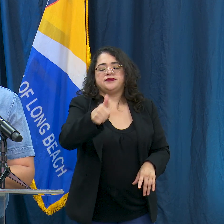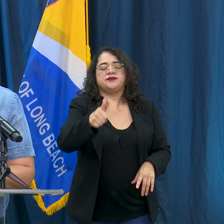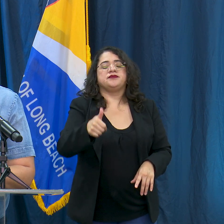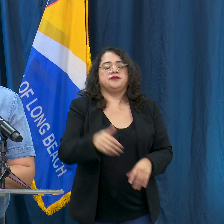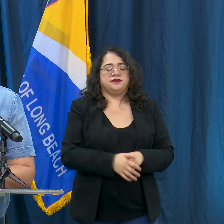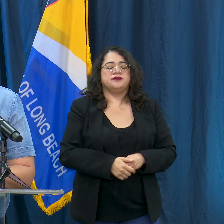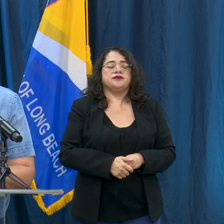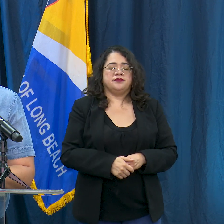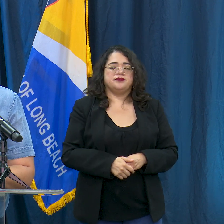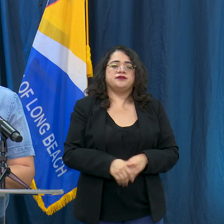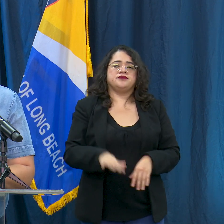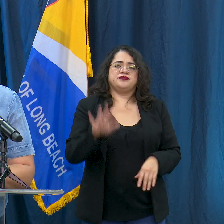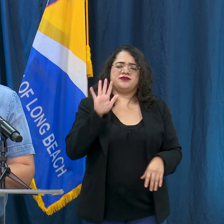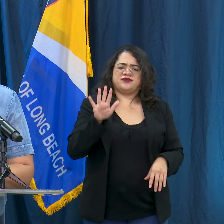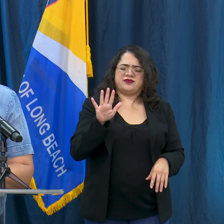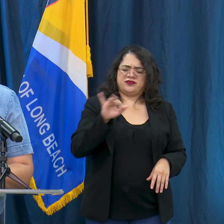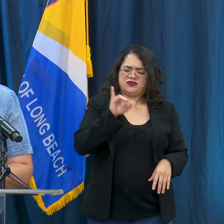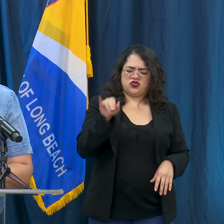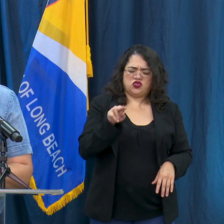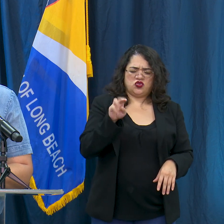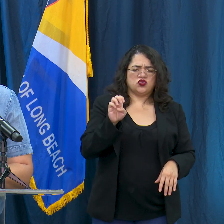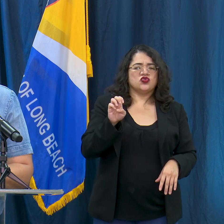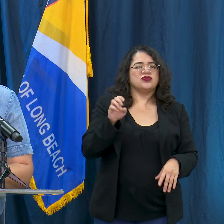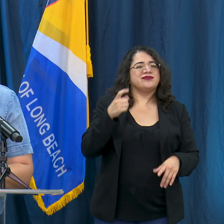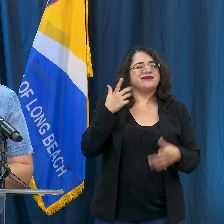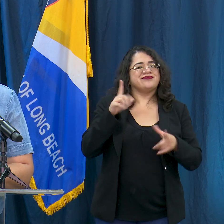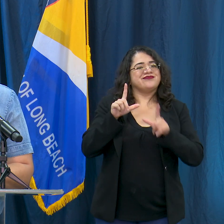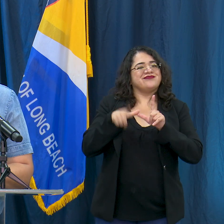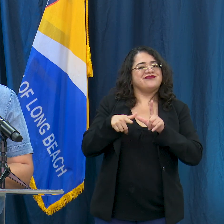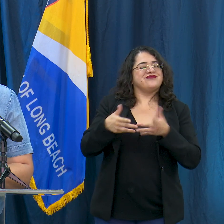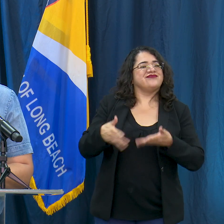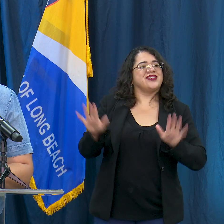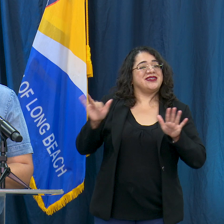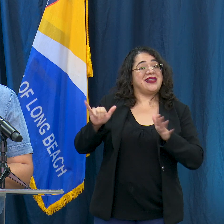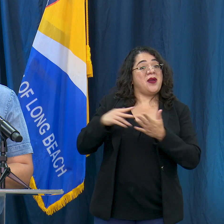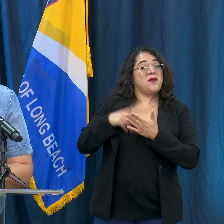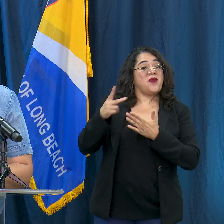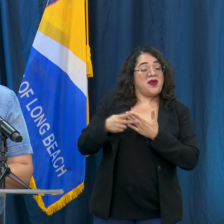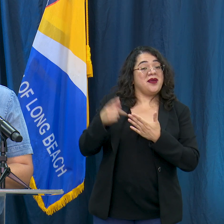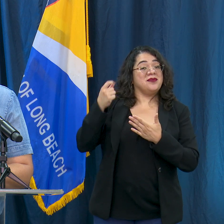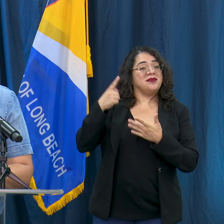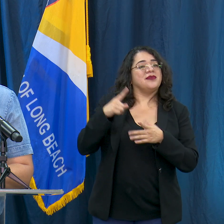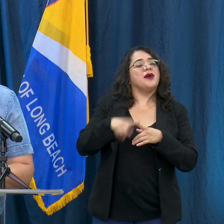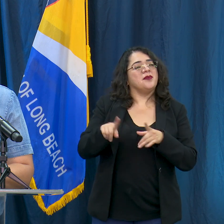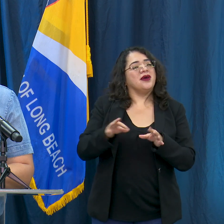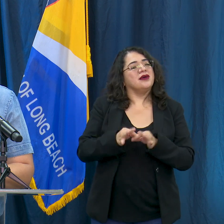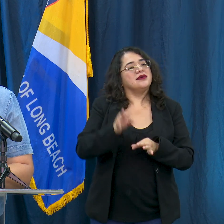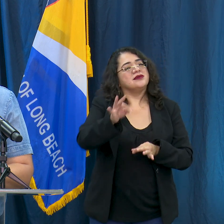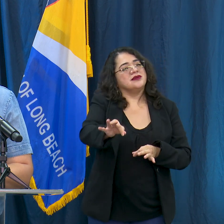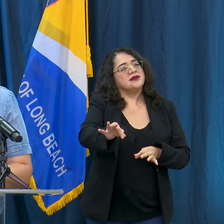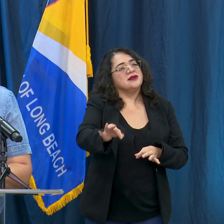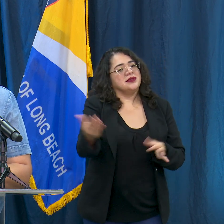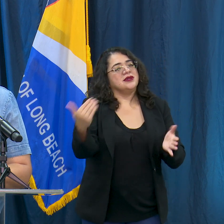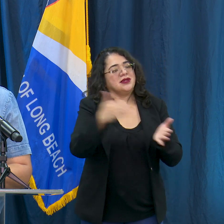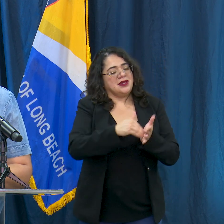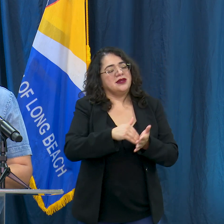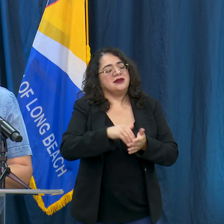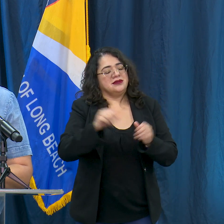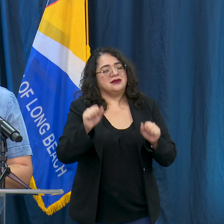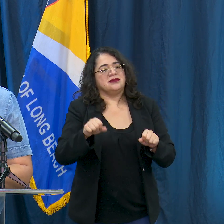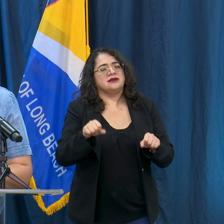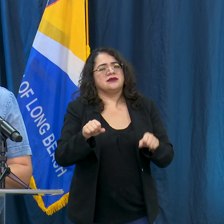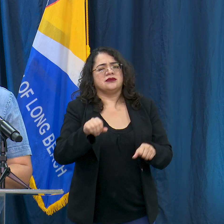la semana pasada, el 5 de junio, pero este programa Ahora lo vamos a extender hasta